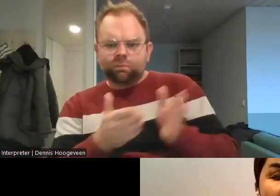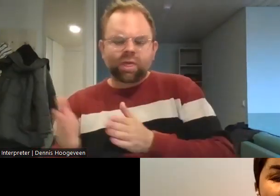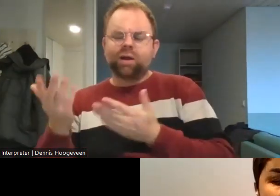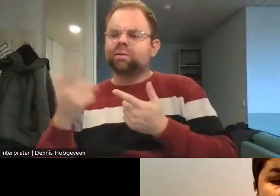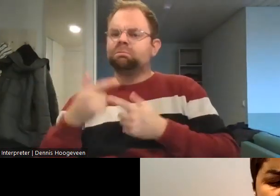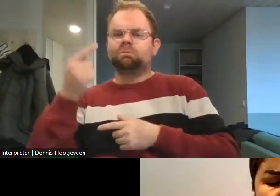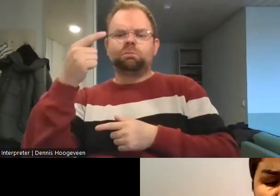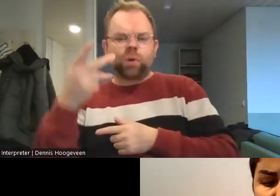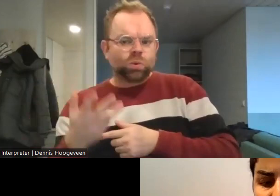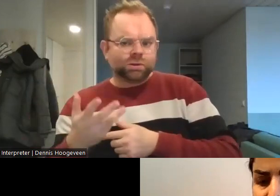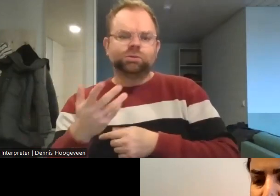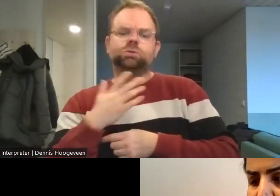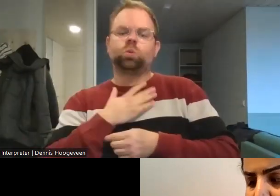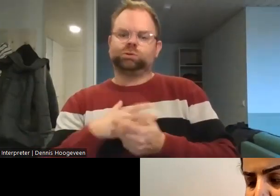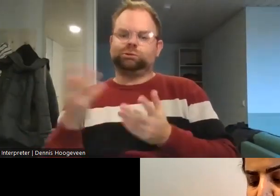Nous